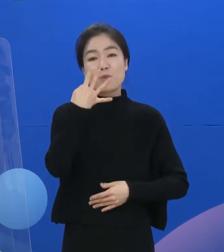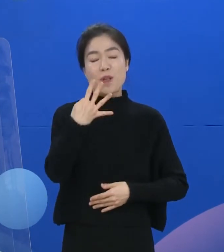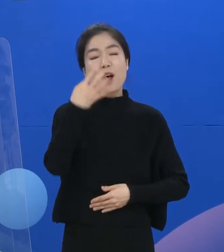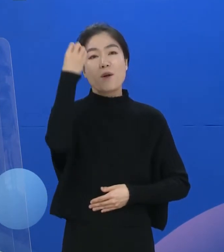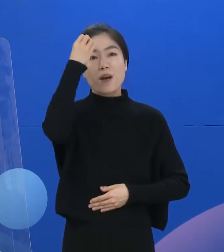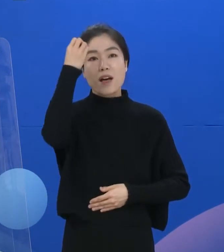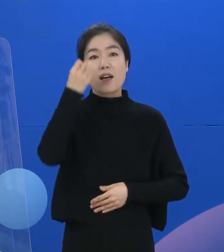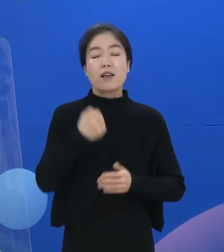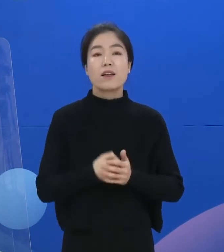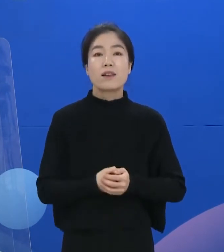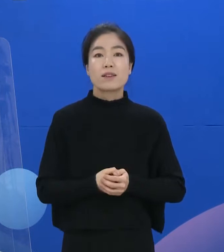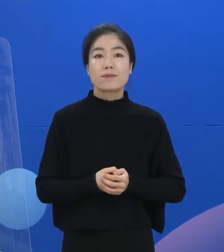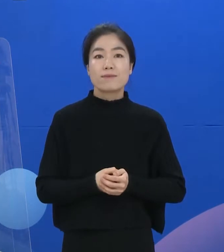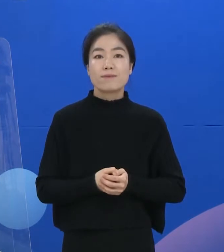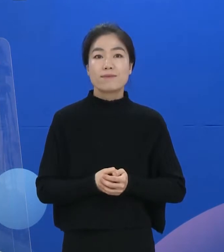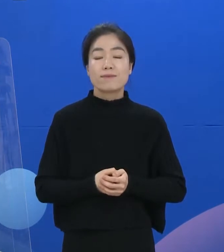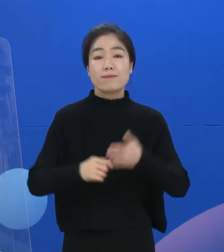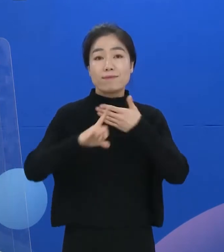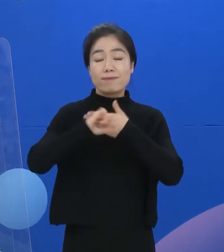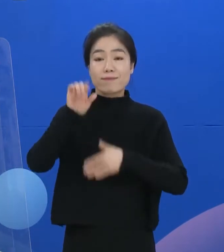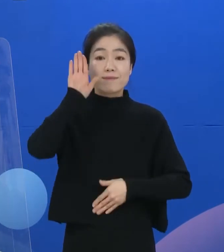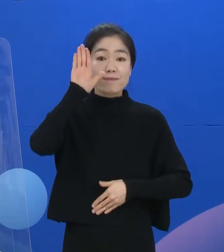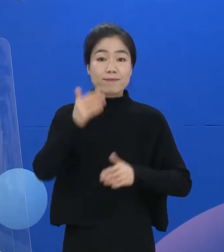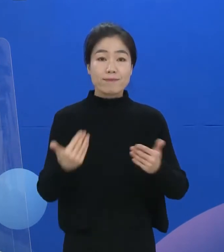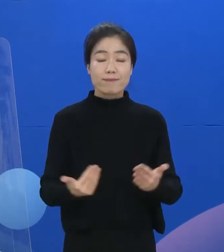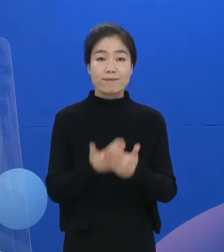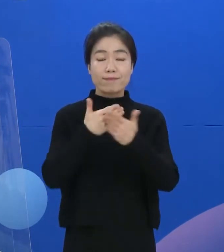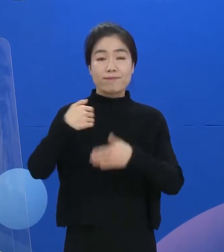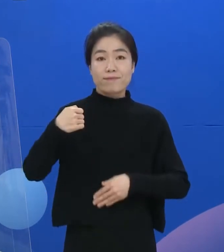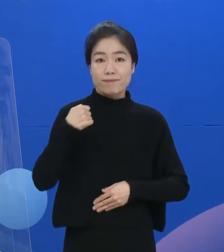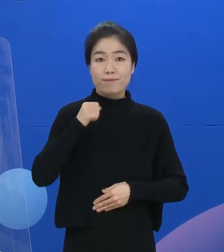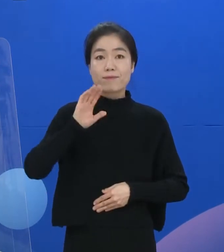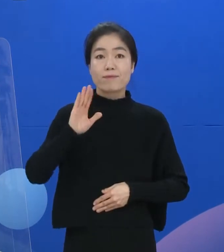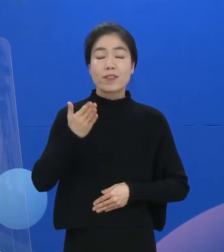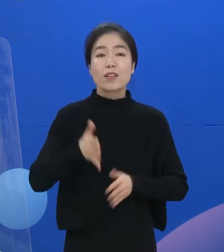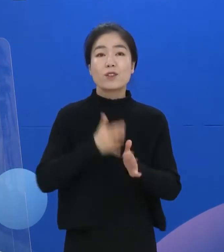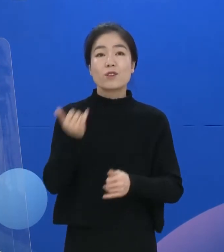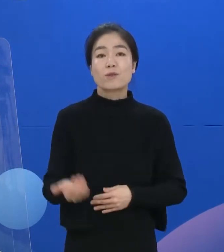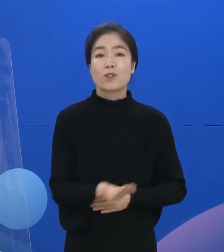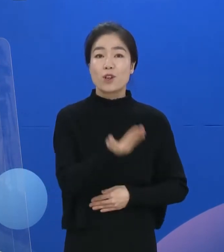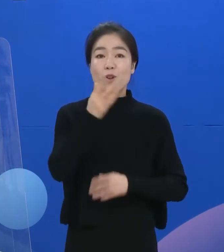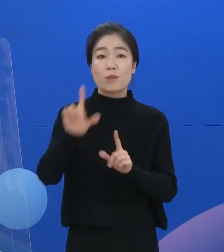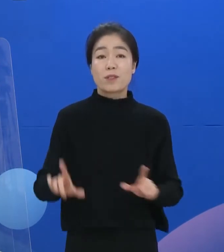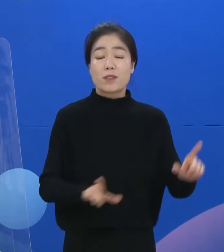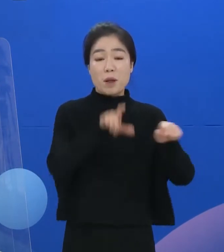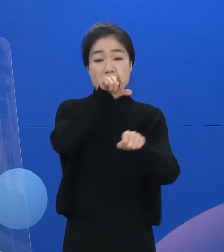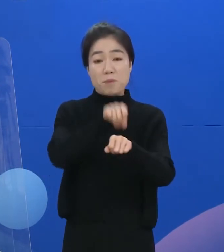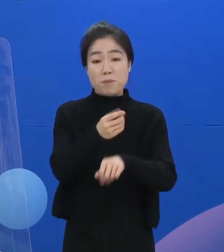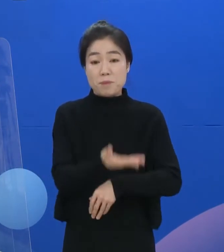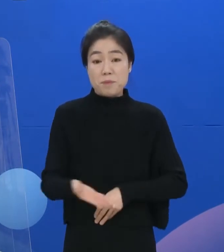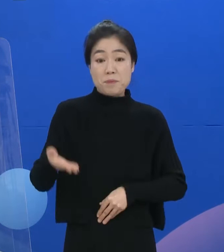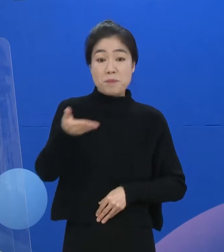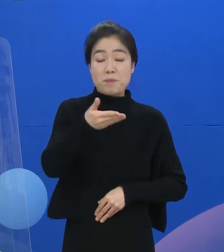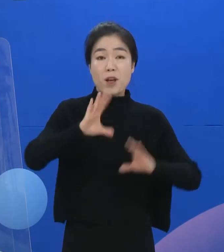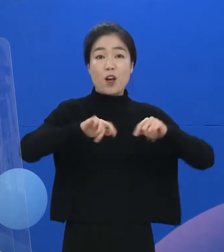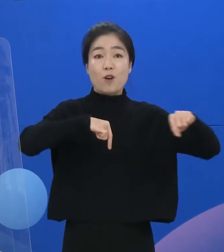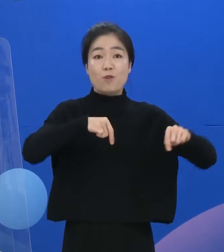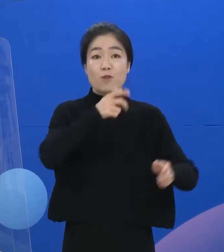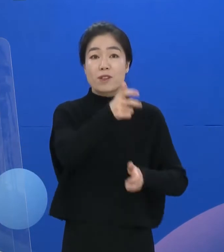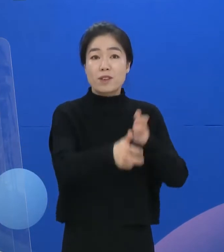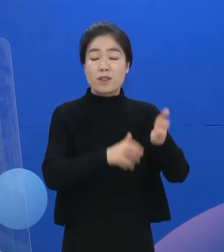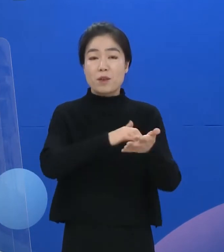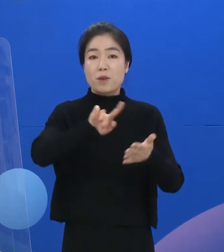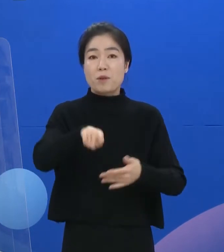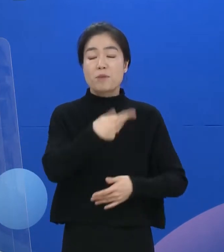최초 유일 최대성 감안해도 94 개나 됩니다 지역의 미래